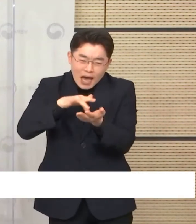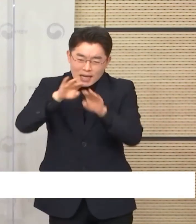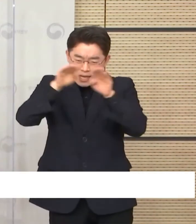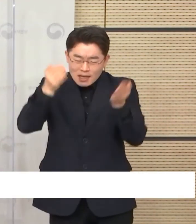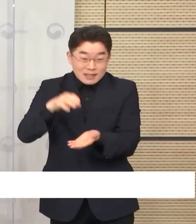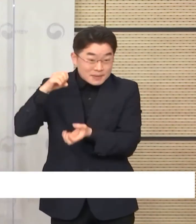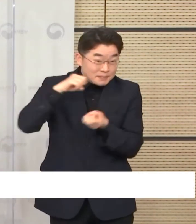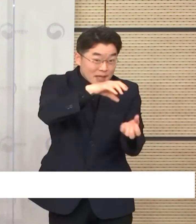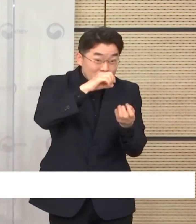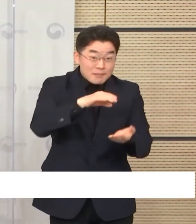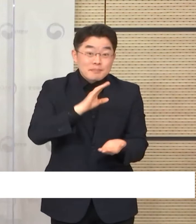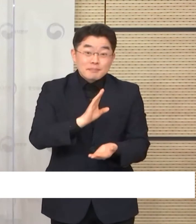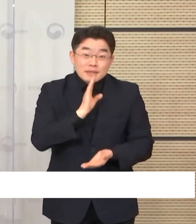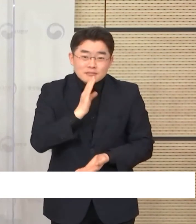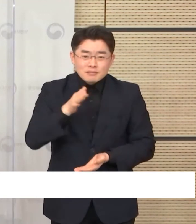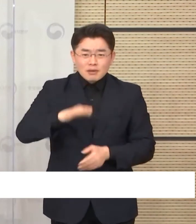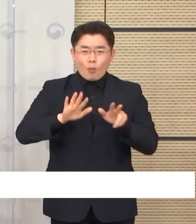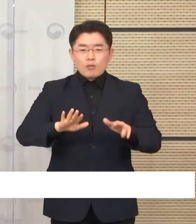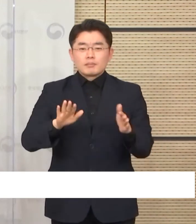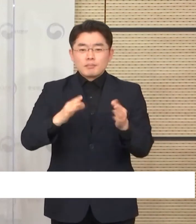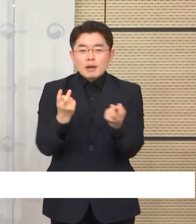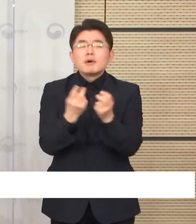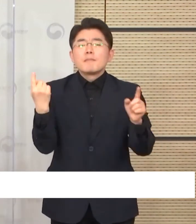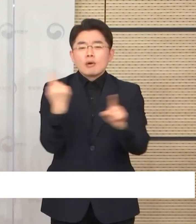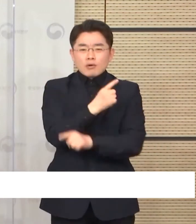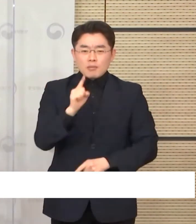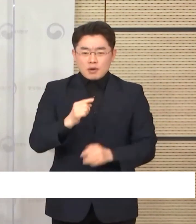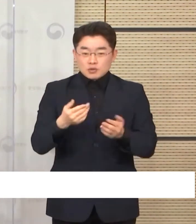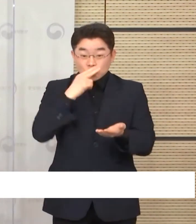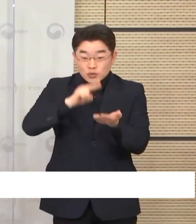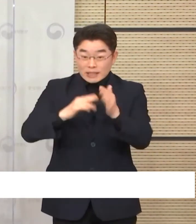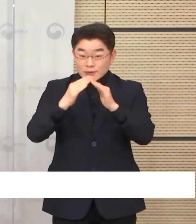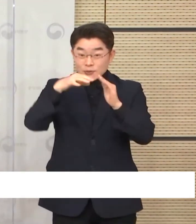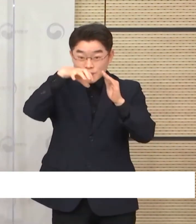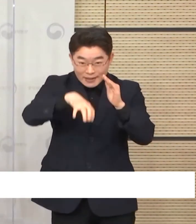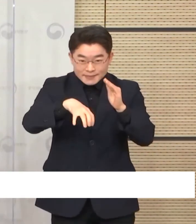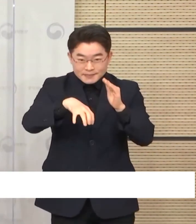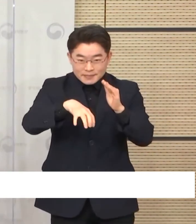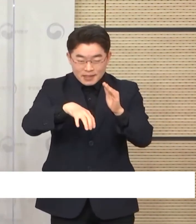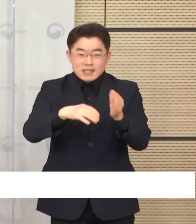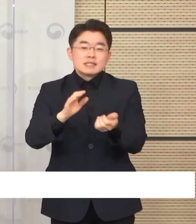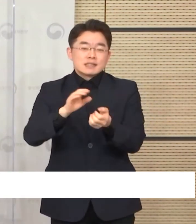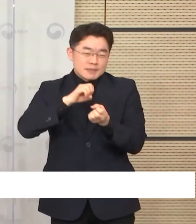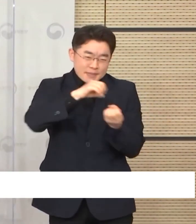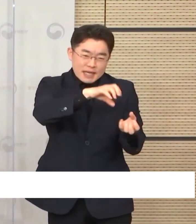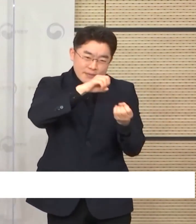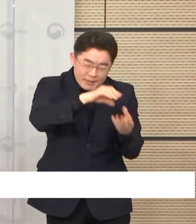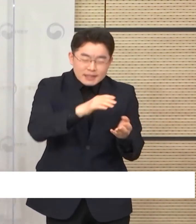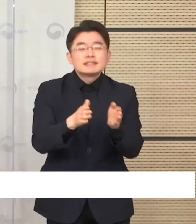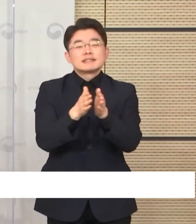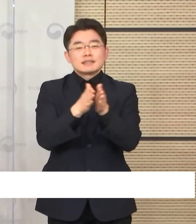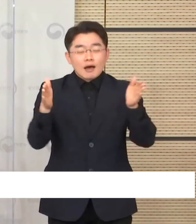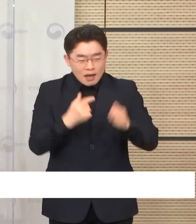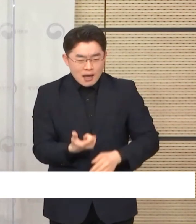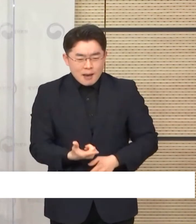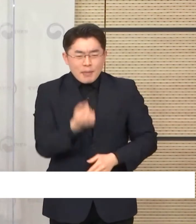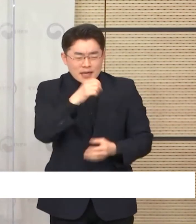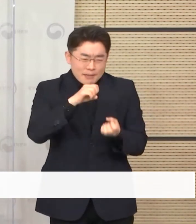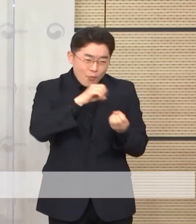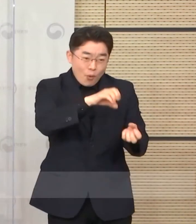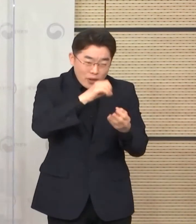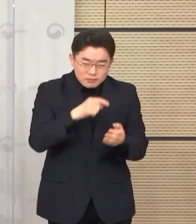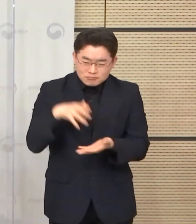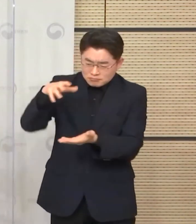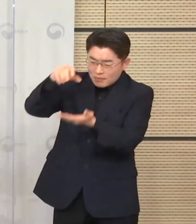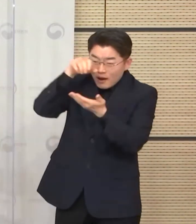배송도 5 오늘부터는 우체국의 집배원 배달 등 우편 서비스를 통해 보다 신속하게 제